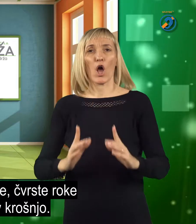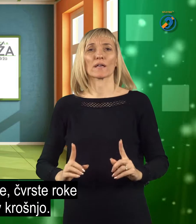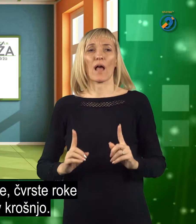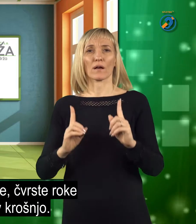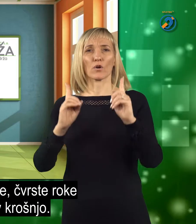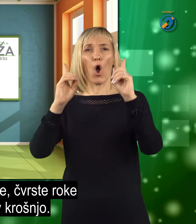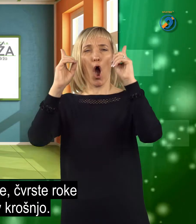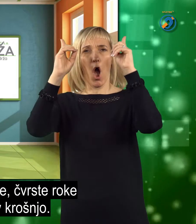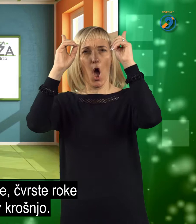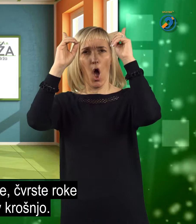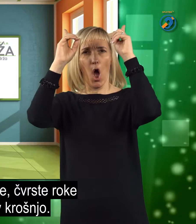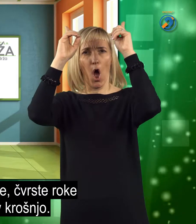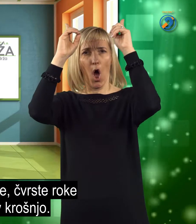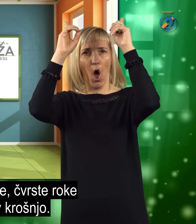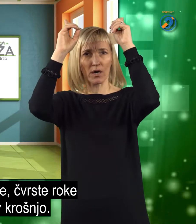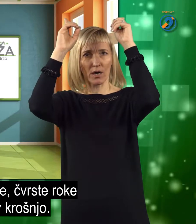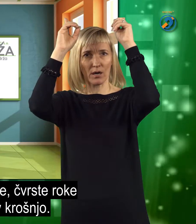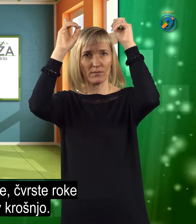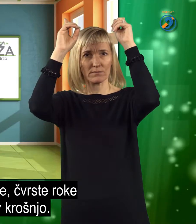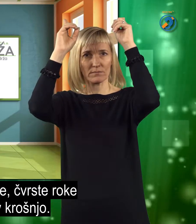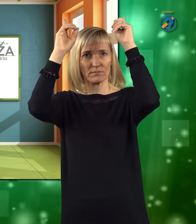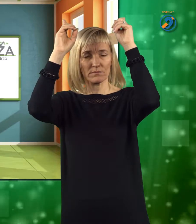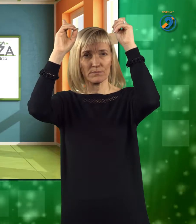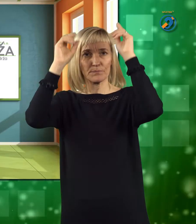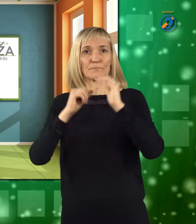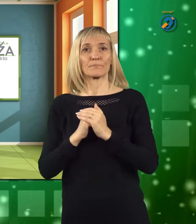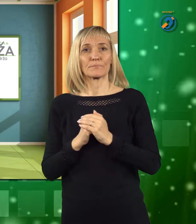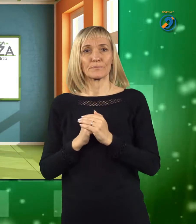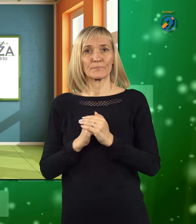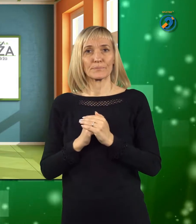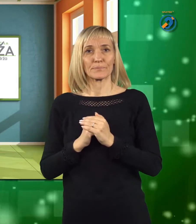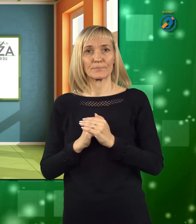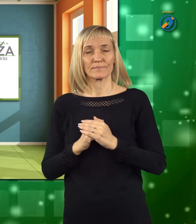Stegnjene močne čvrste roke se dvigajo v krošnjo.